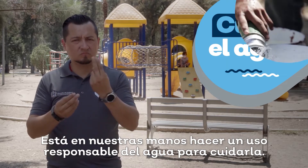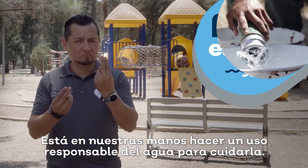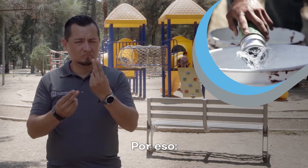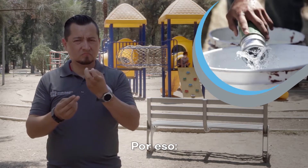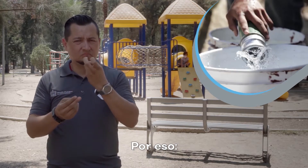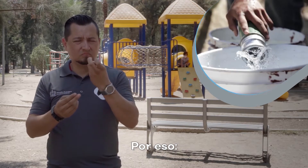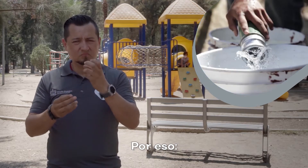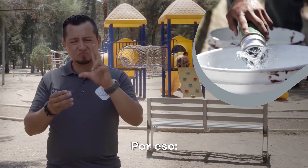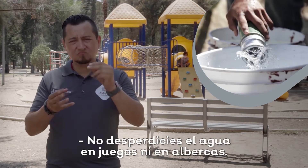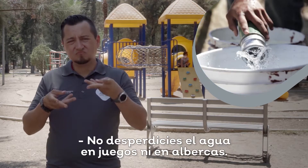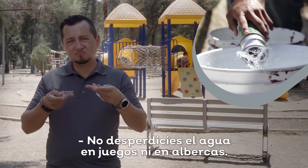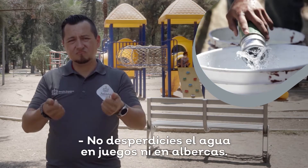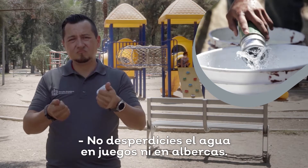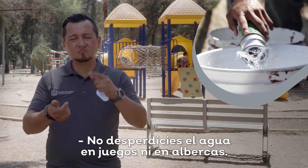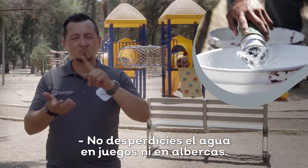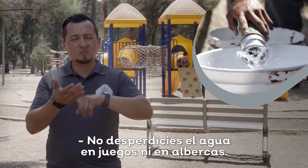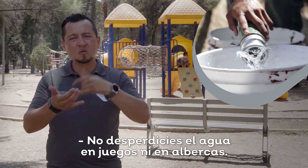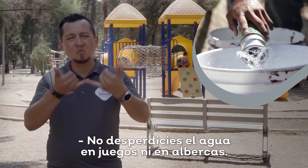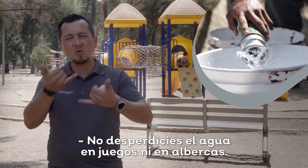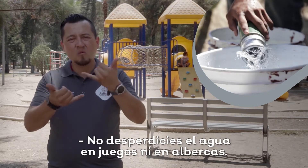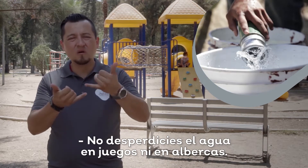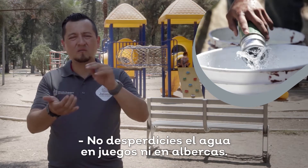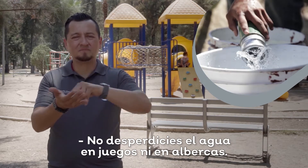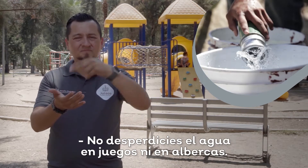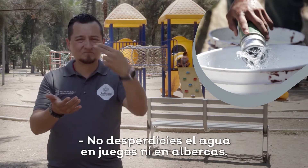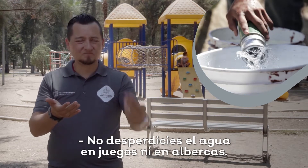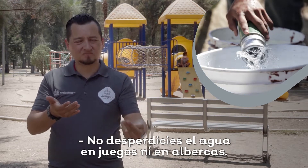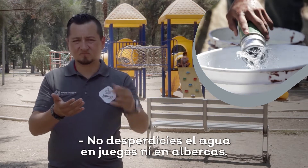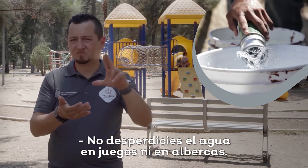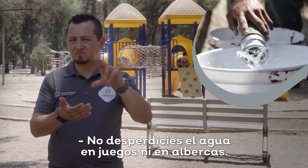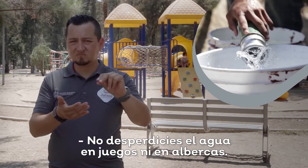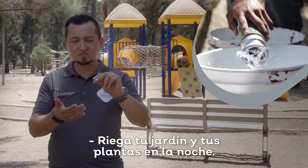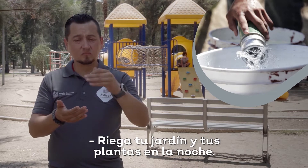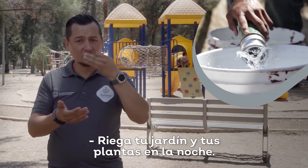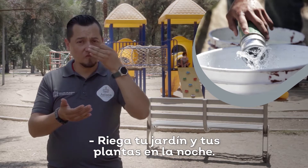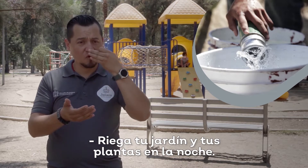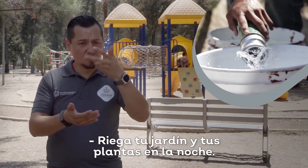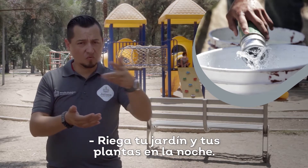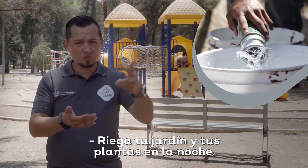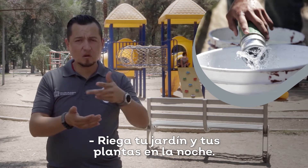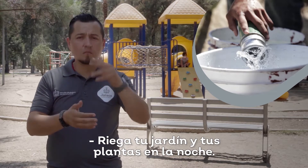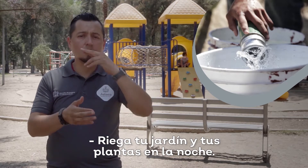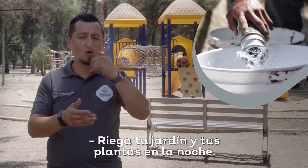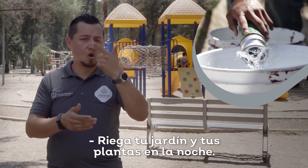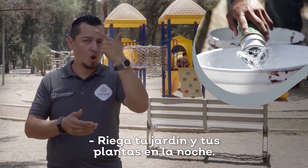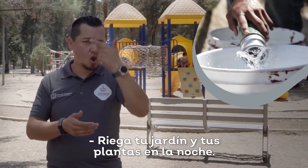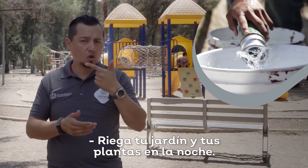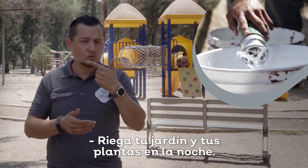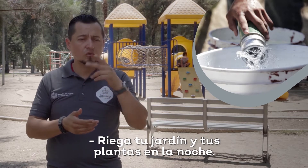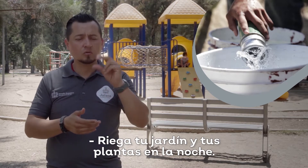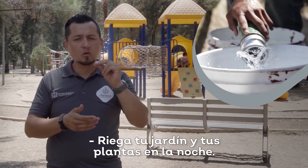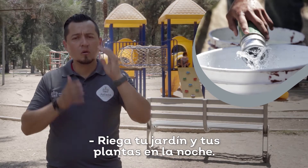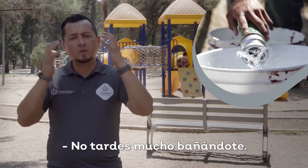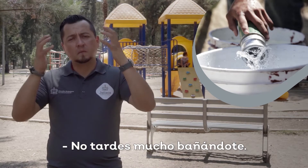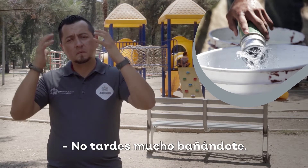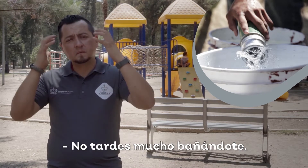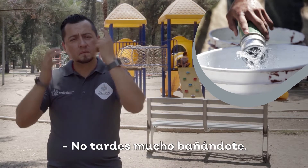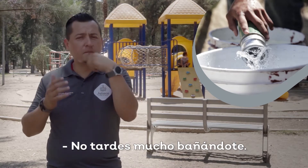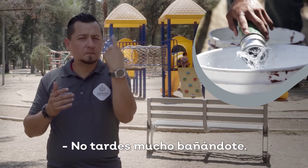Por eso, no desperdicies el agua en juegos ni en albercas. Riega tu jardín y tus plantas en la noche. No tardes mucho